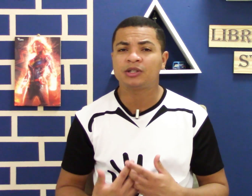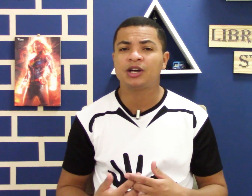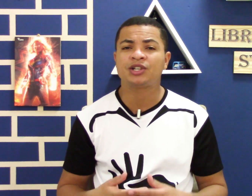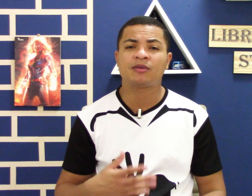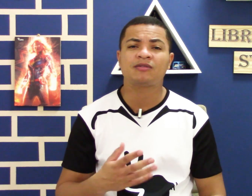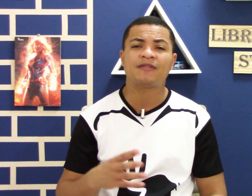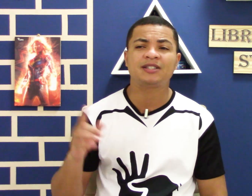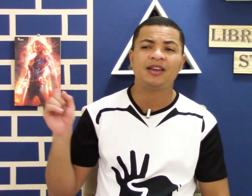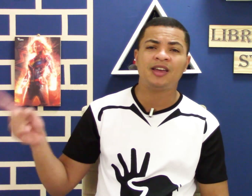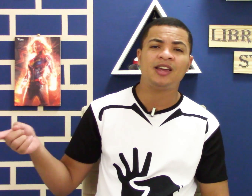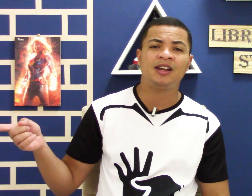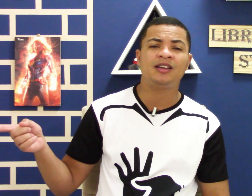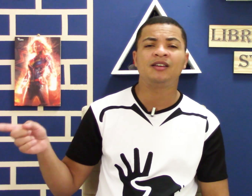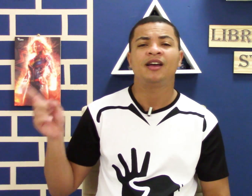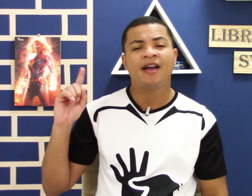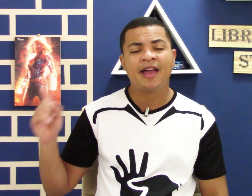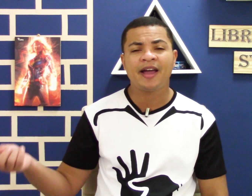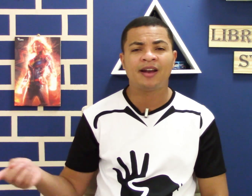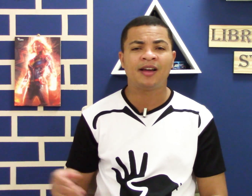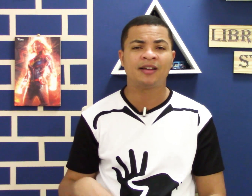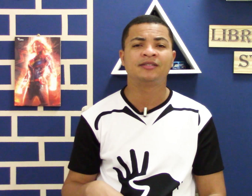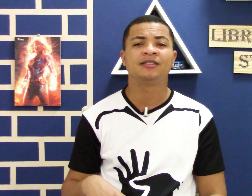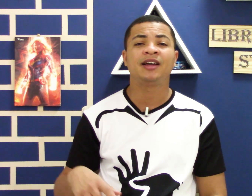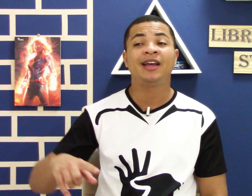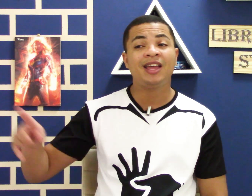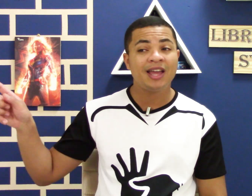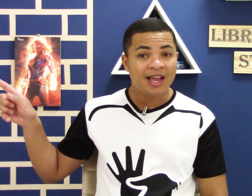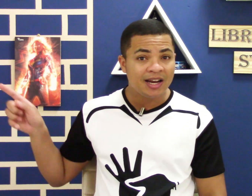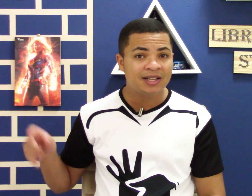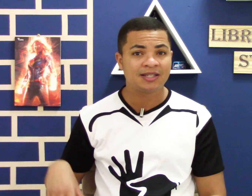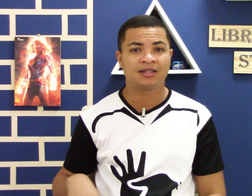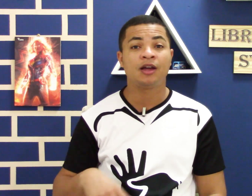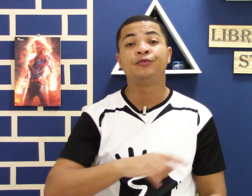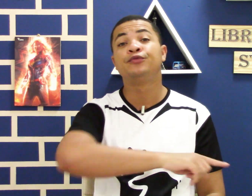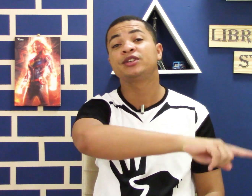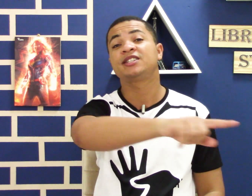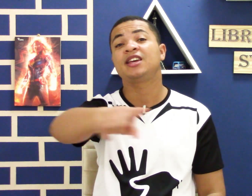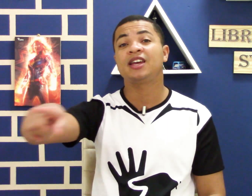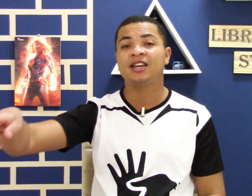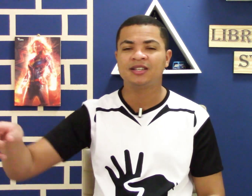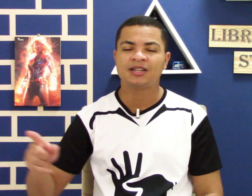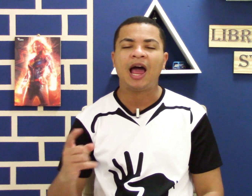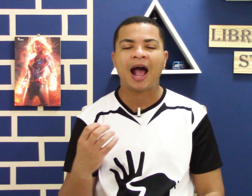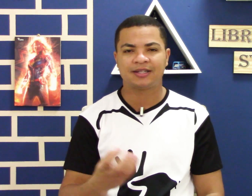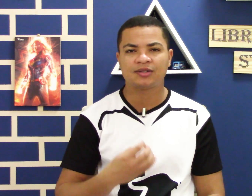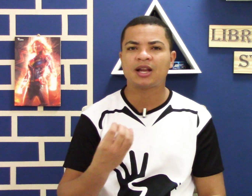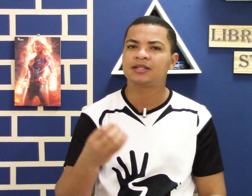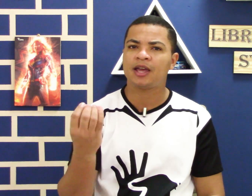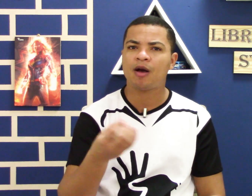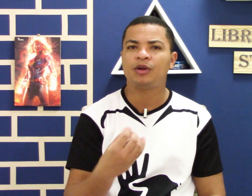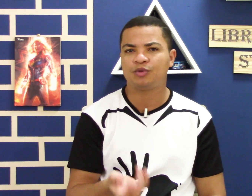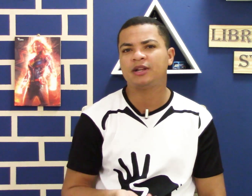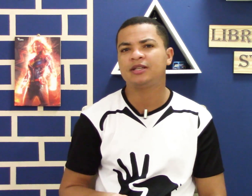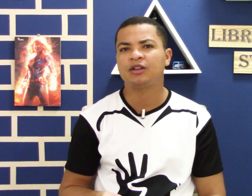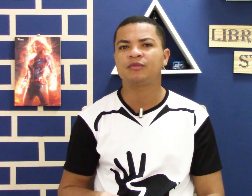importante é quando você vai fazer ele, ela, eles, vocês. Aí são sinais que realmente precisam. Tem como você